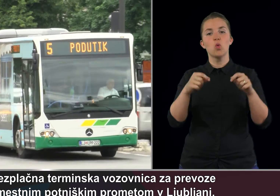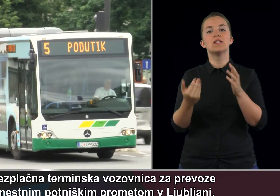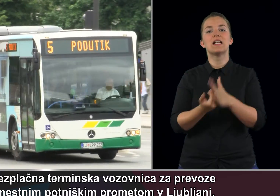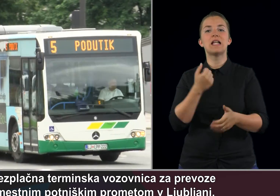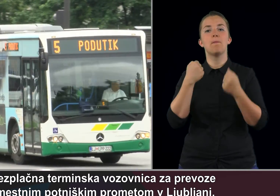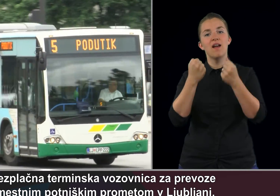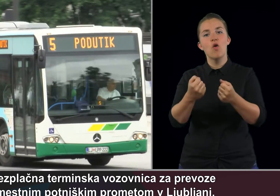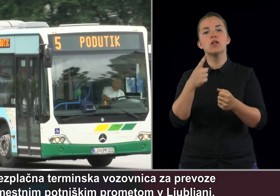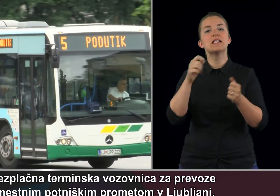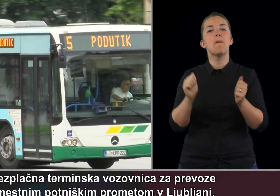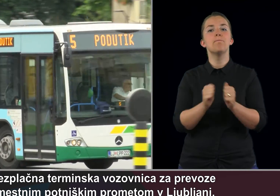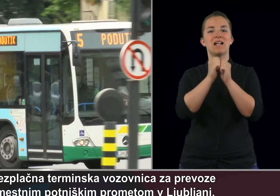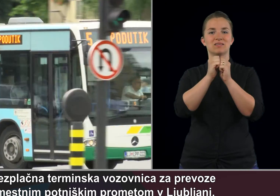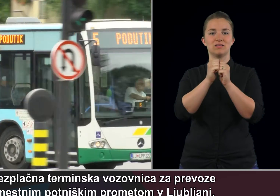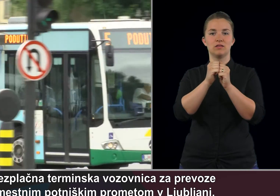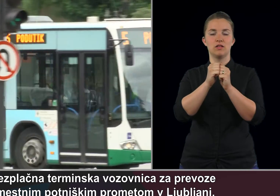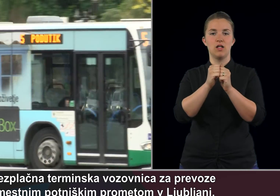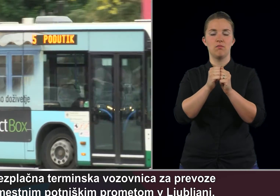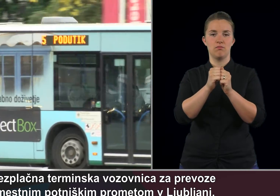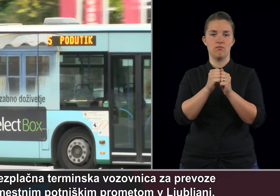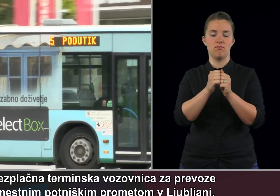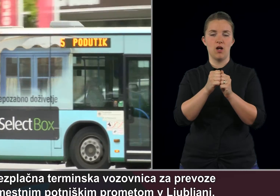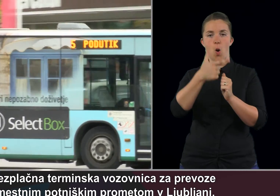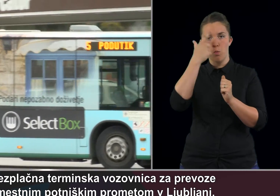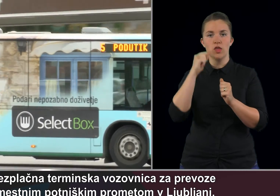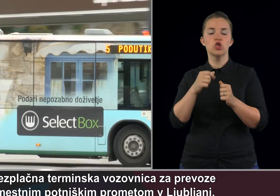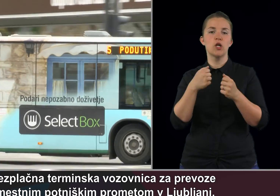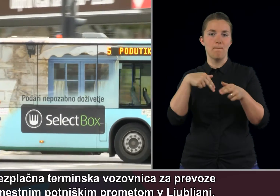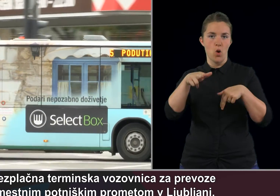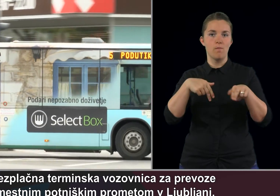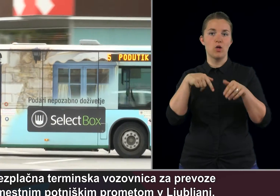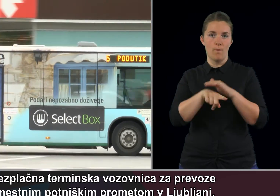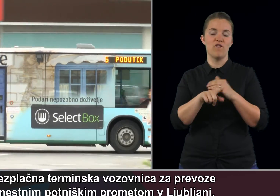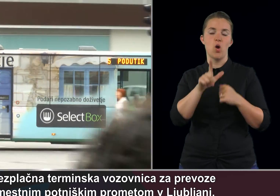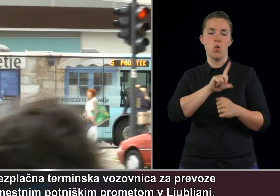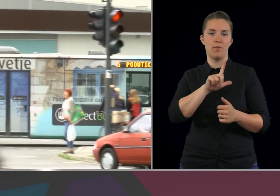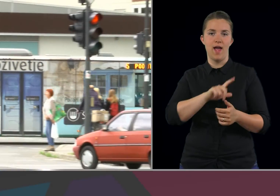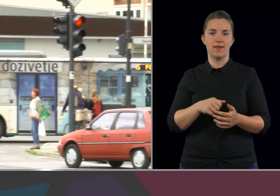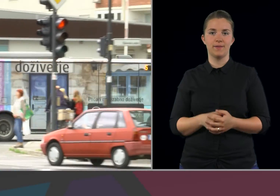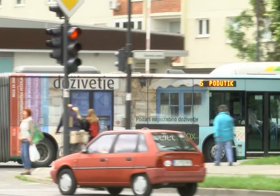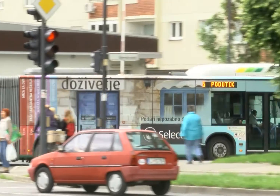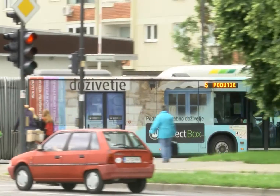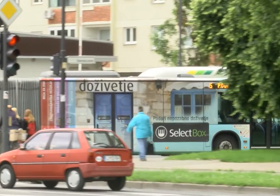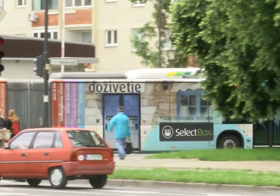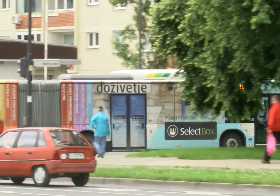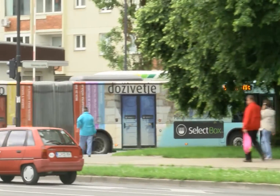prevoze z mestnim potniškim prometom v Ljubljani.